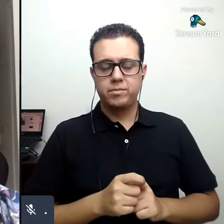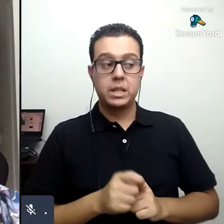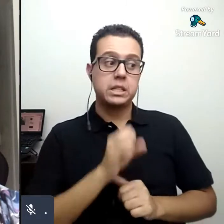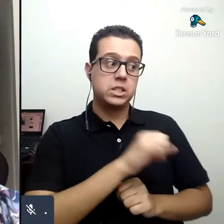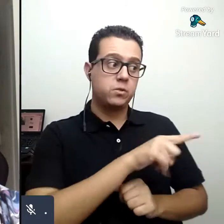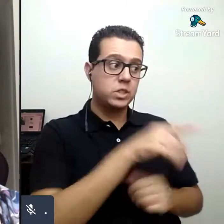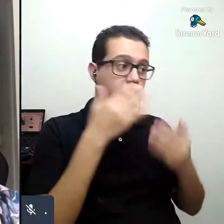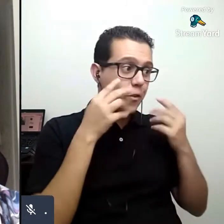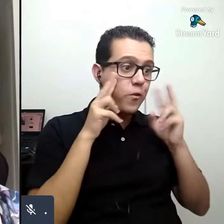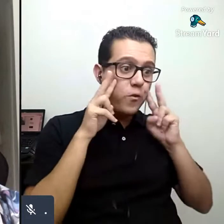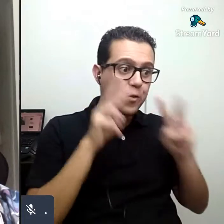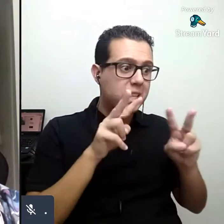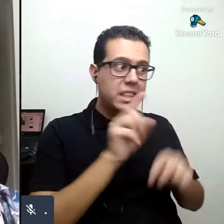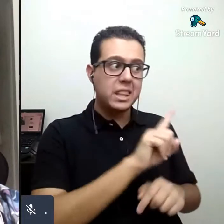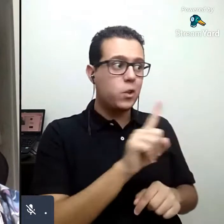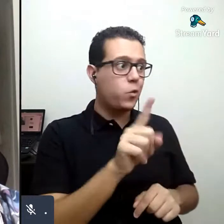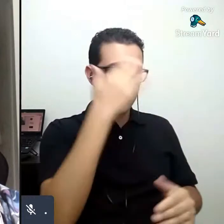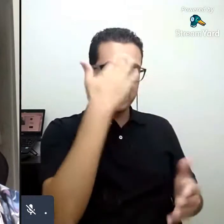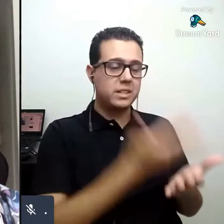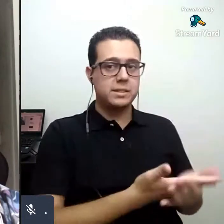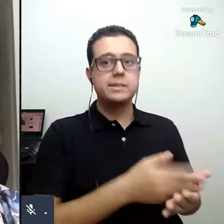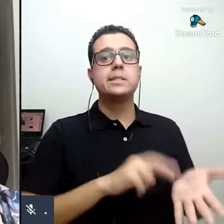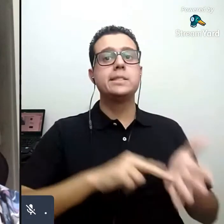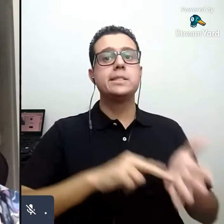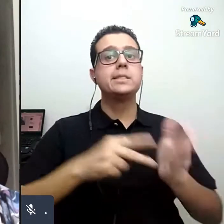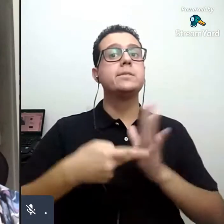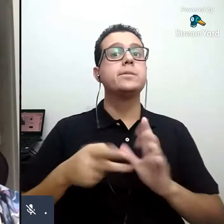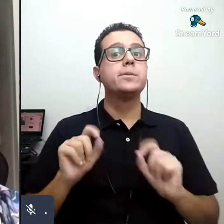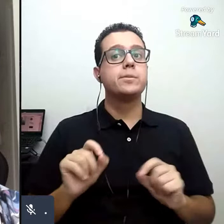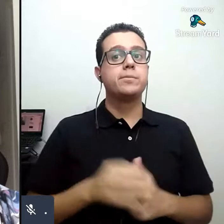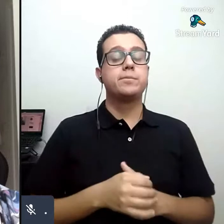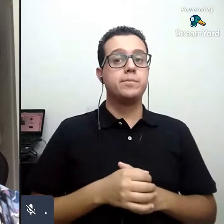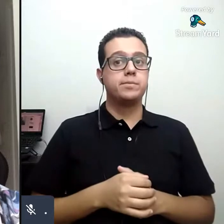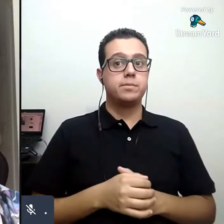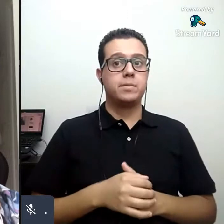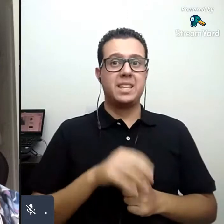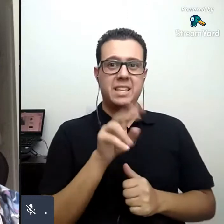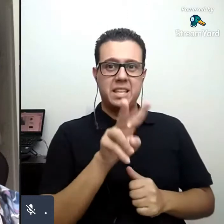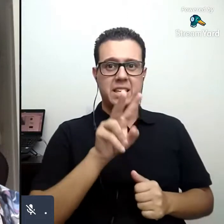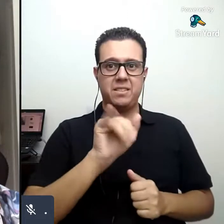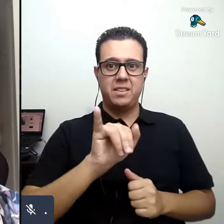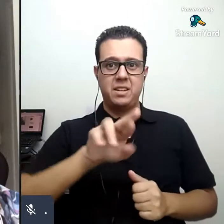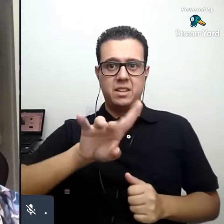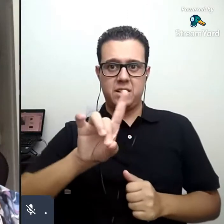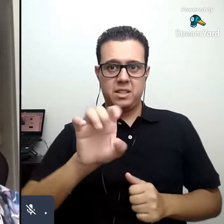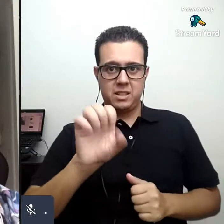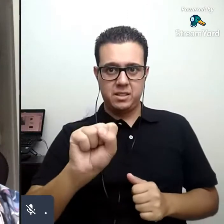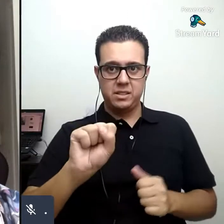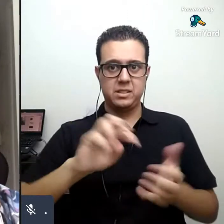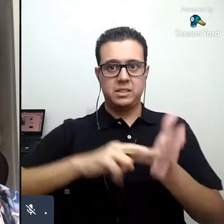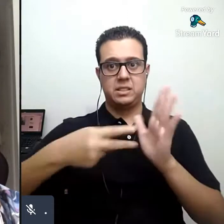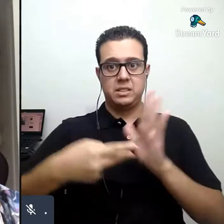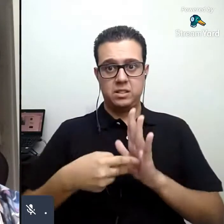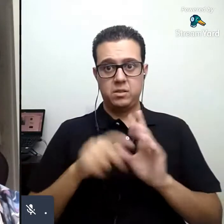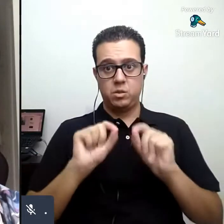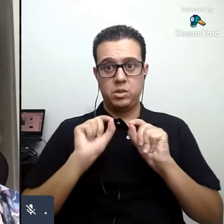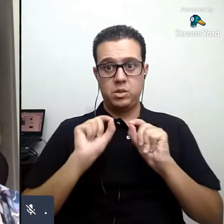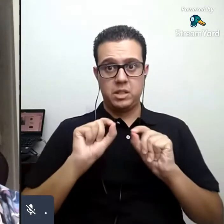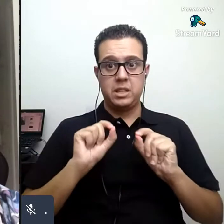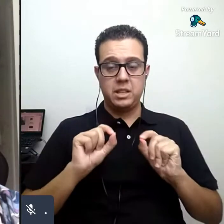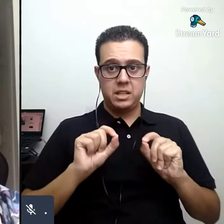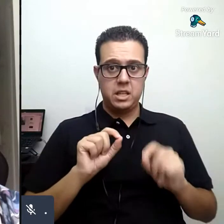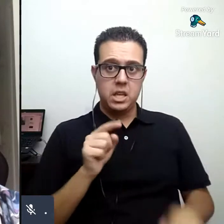precisa pensar que este verbo está na terceira pessoa do plural. Jesus não está